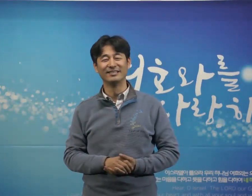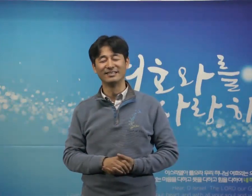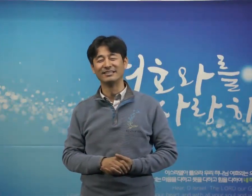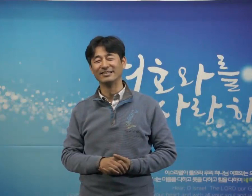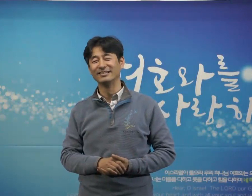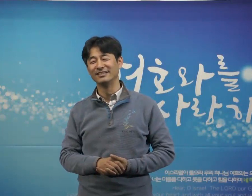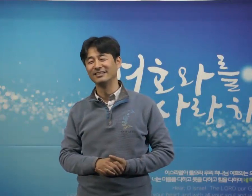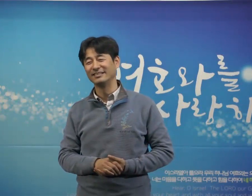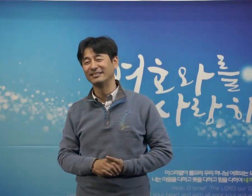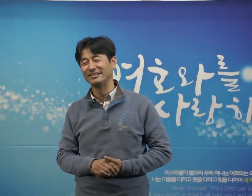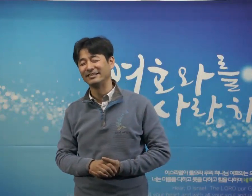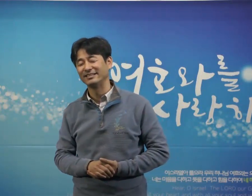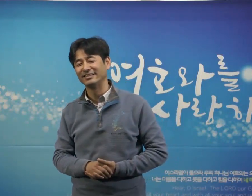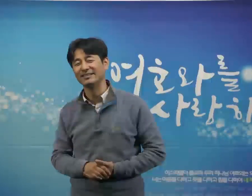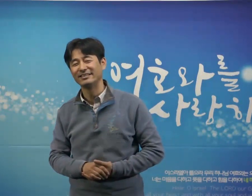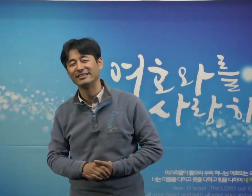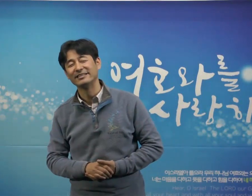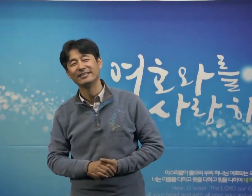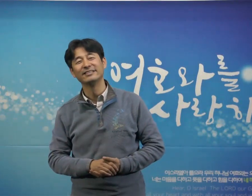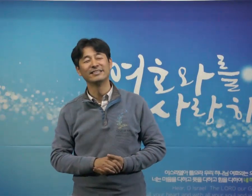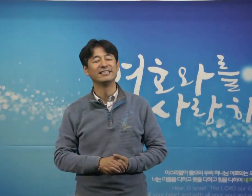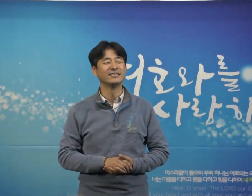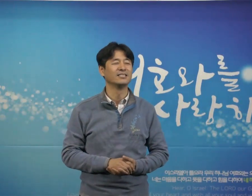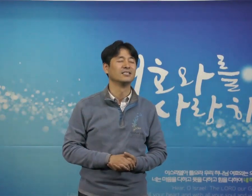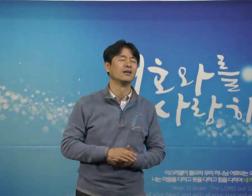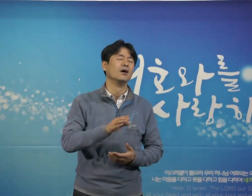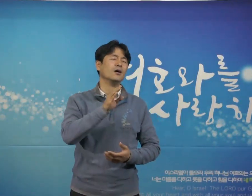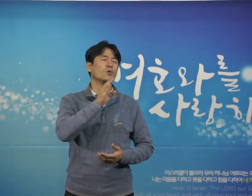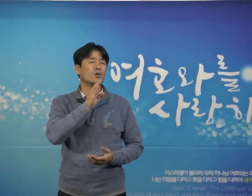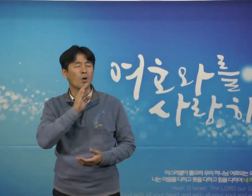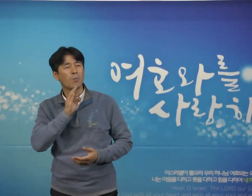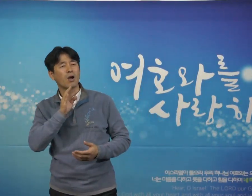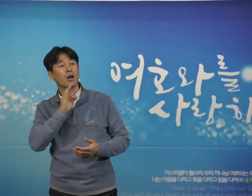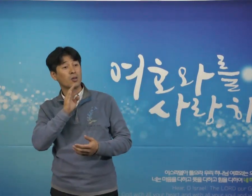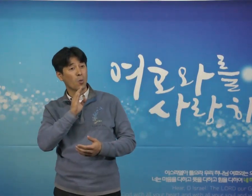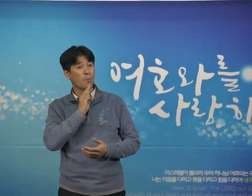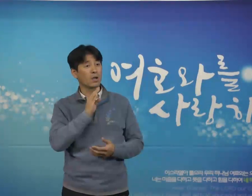사실 농인들은 그것들을 하기가 쉽지가 않죠.